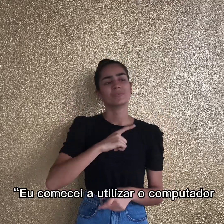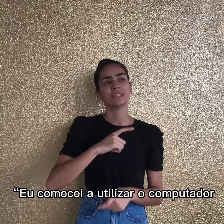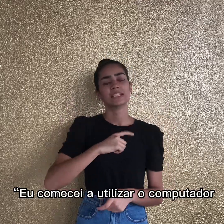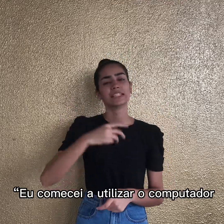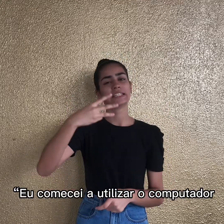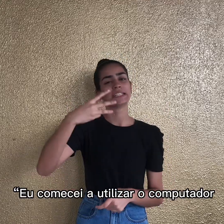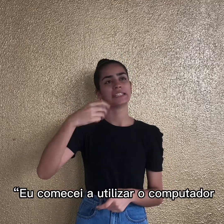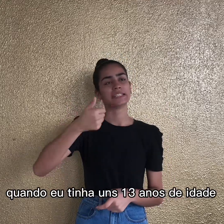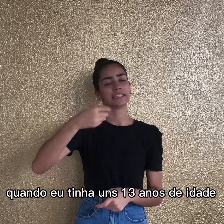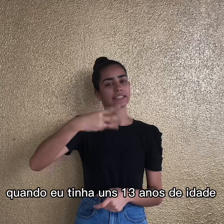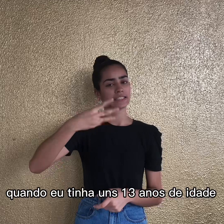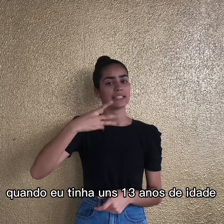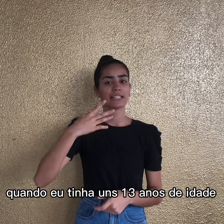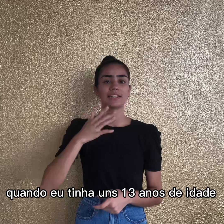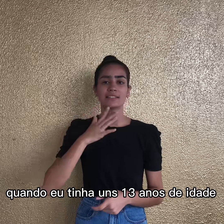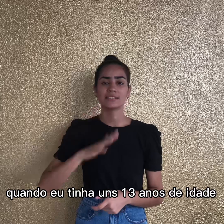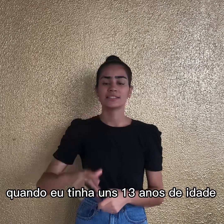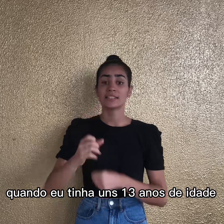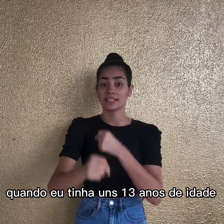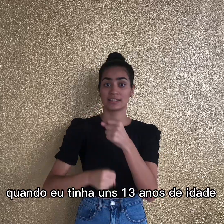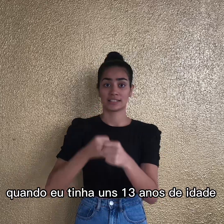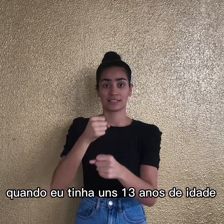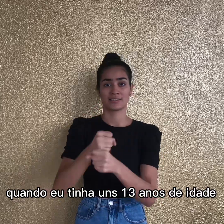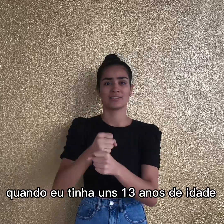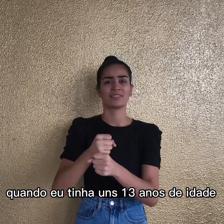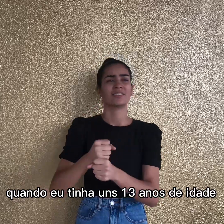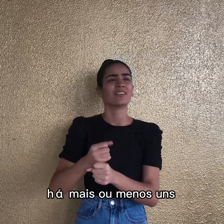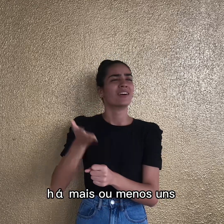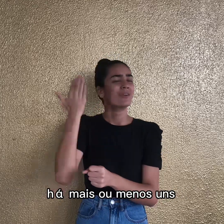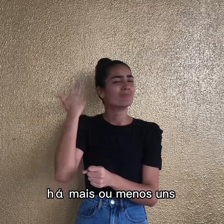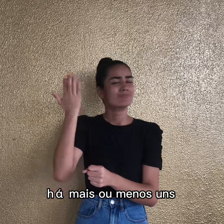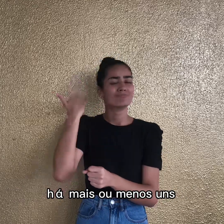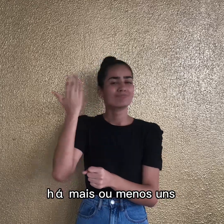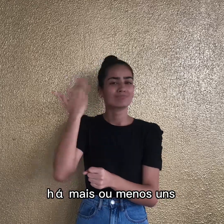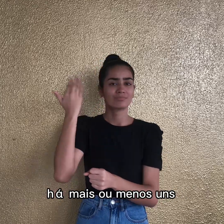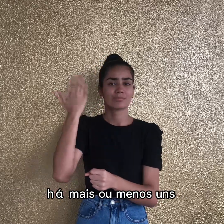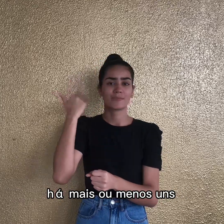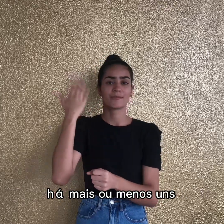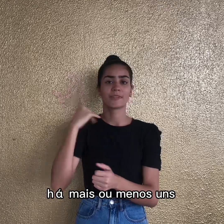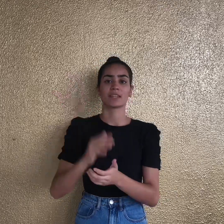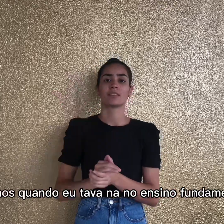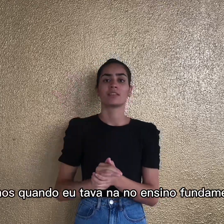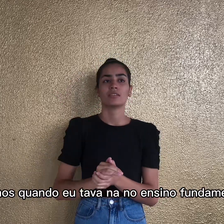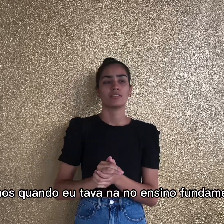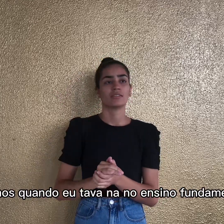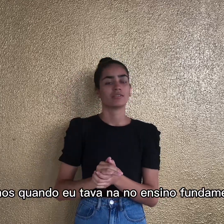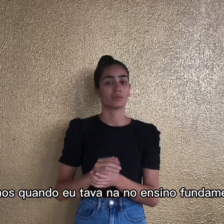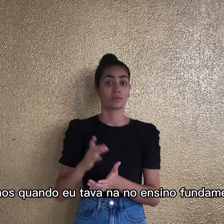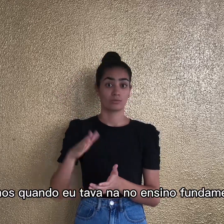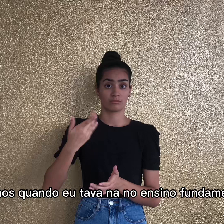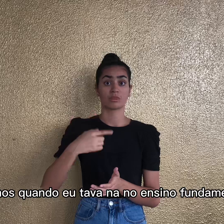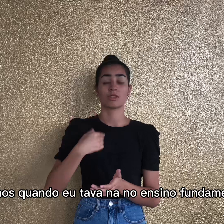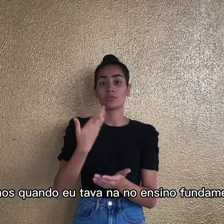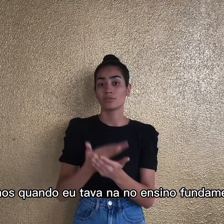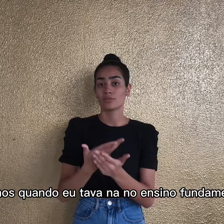o computador quando eu tinha uns 13 anos de idade, há mais ou menos uns 15 anos, quando eu estava no